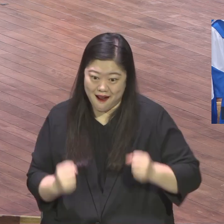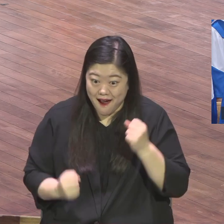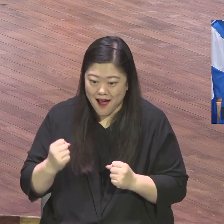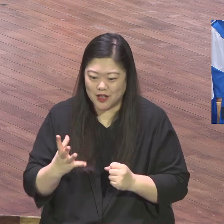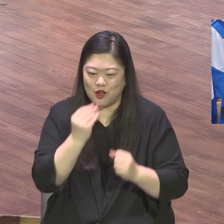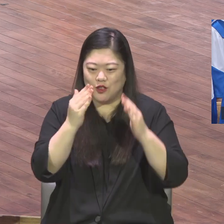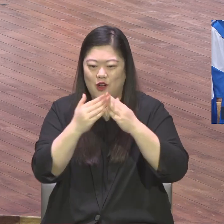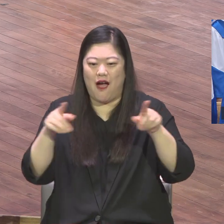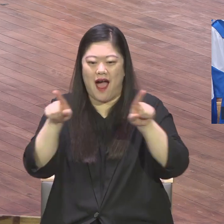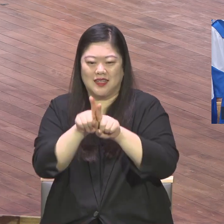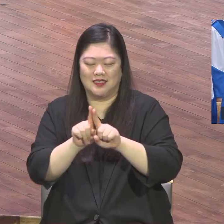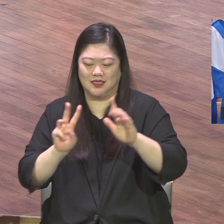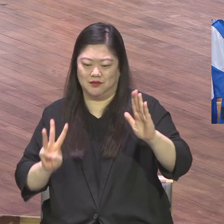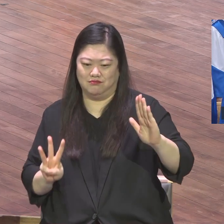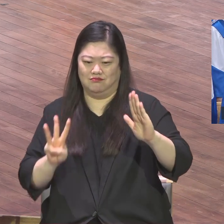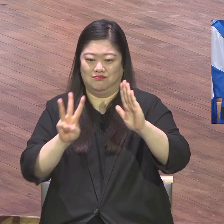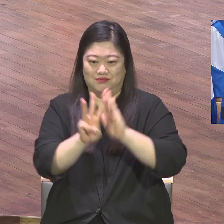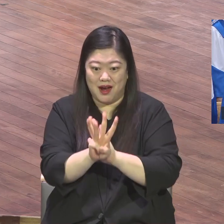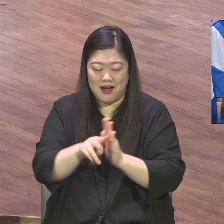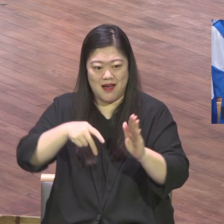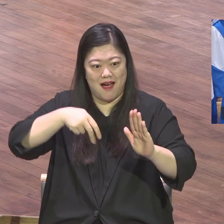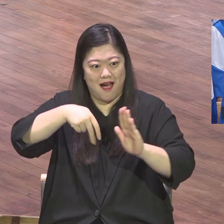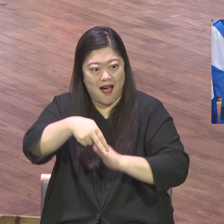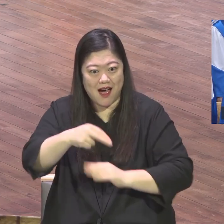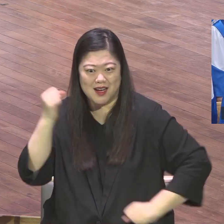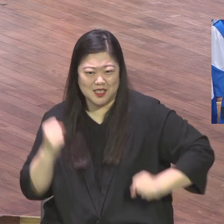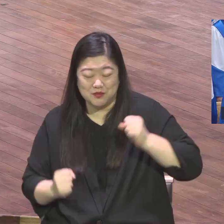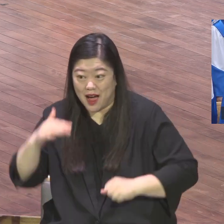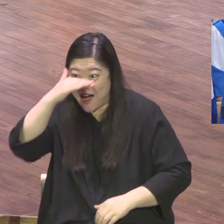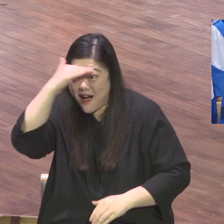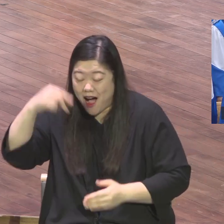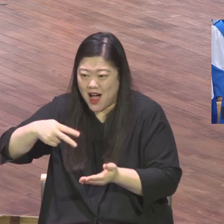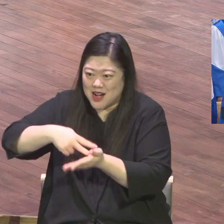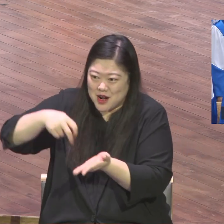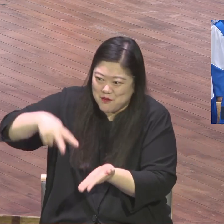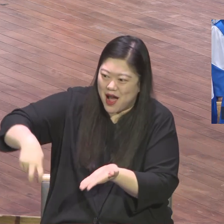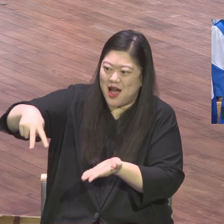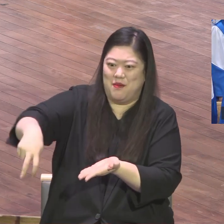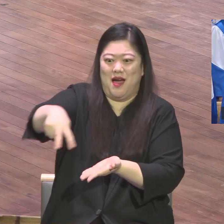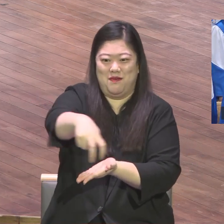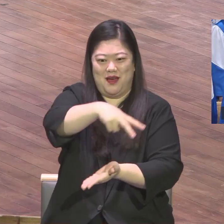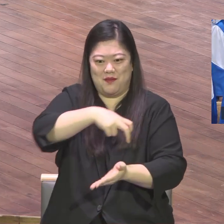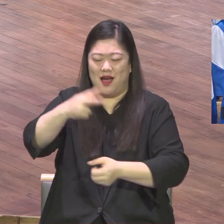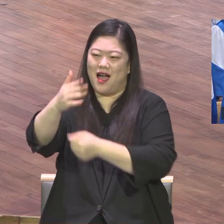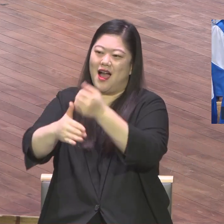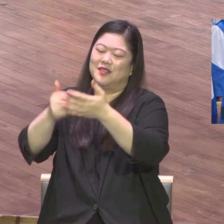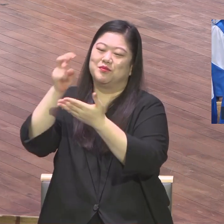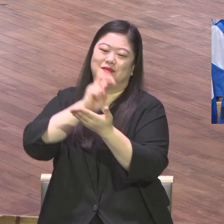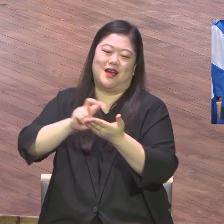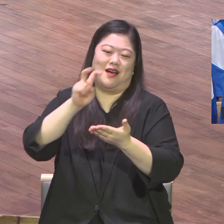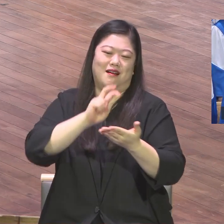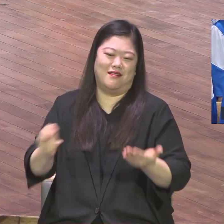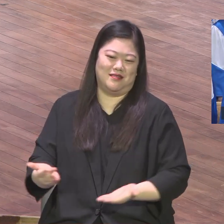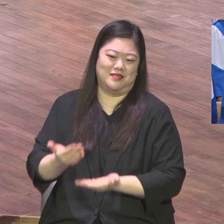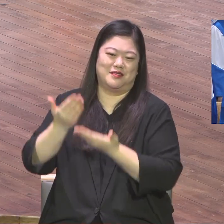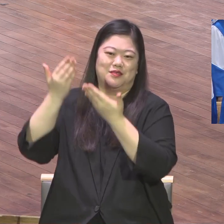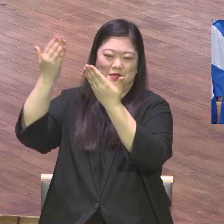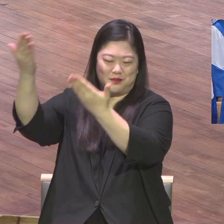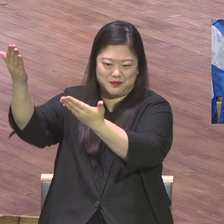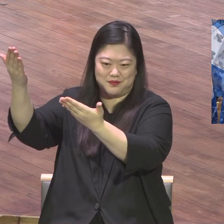성전으로 들어가면서 걷기도 하고 뛰기도 하며 하나님을 찬송하니